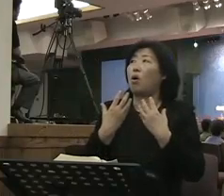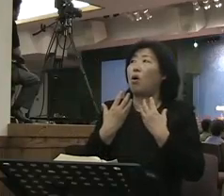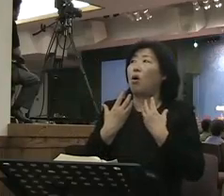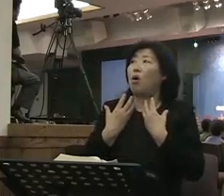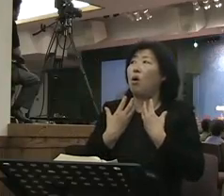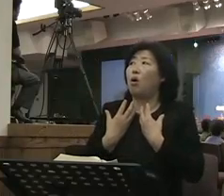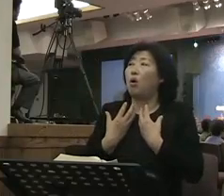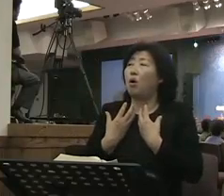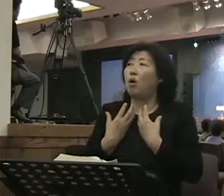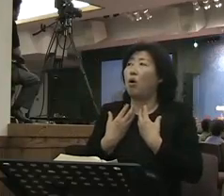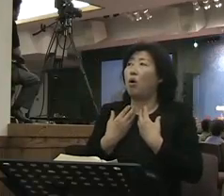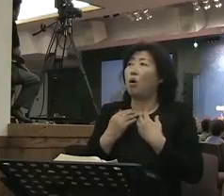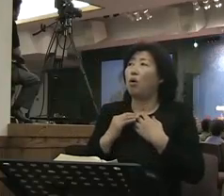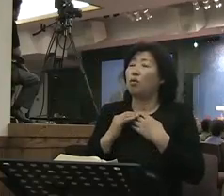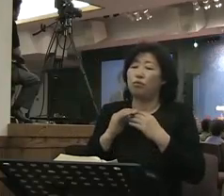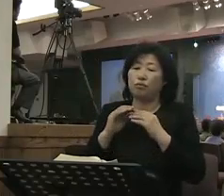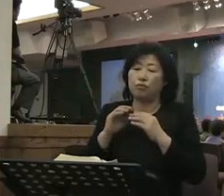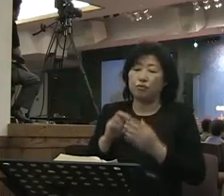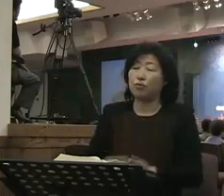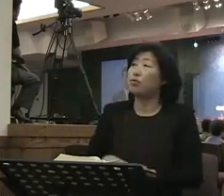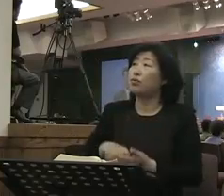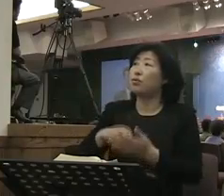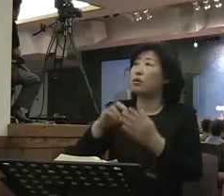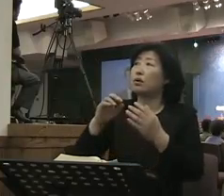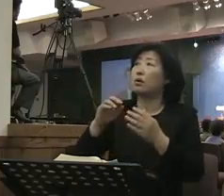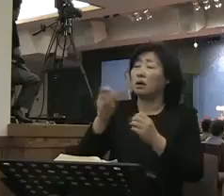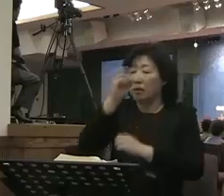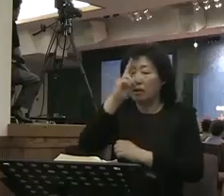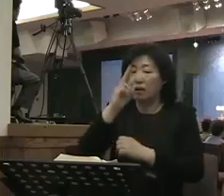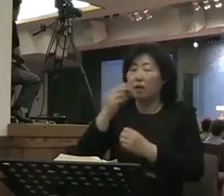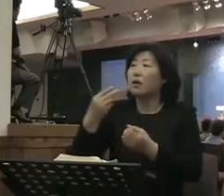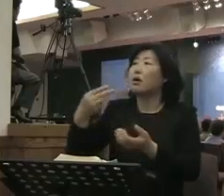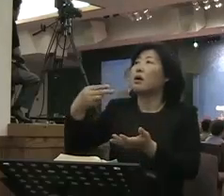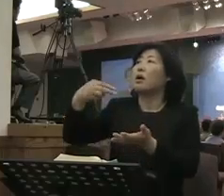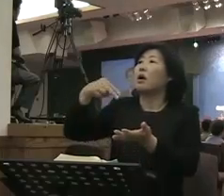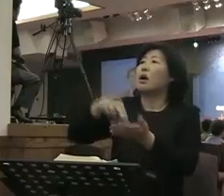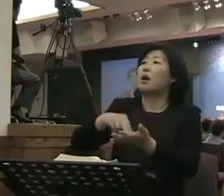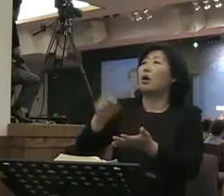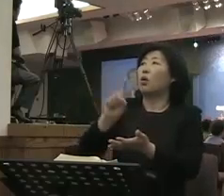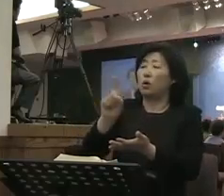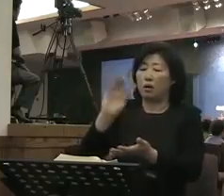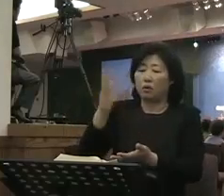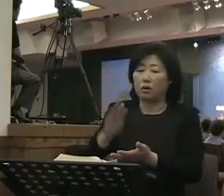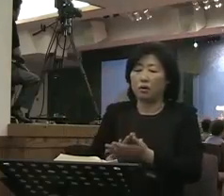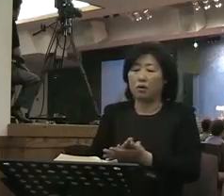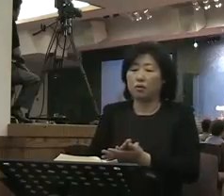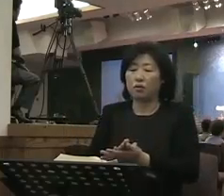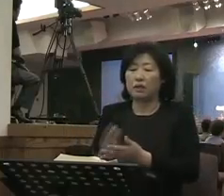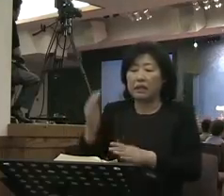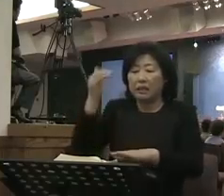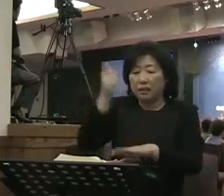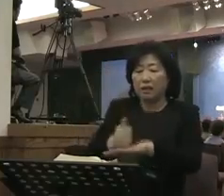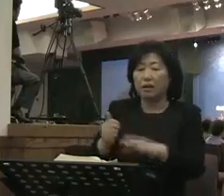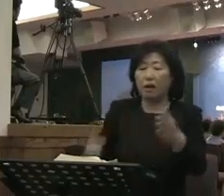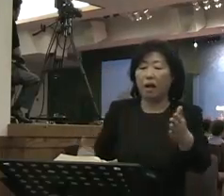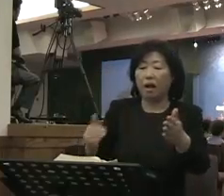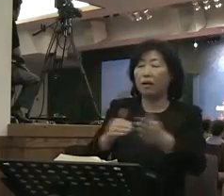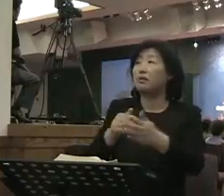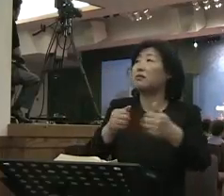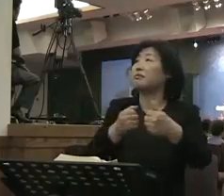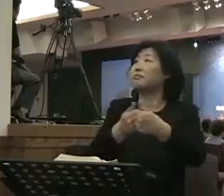공포 가운데 주저앉게 되지만 그는 갑자기 일어섭니다. 어떻게 되었든 우리는 끝까지 한번 싸워봅시다